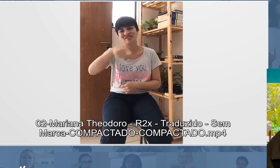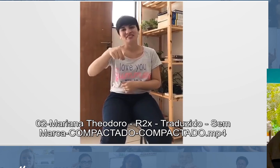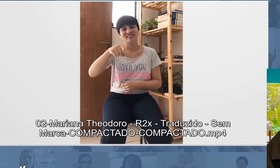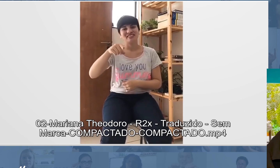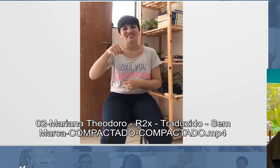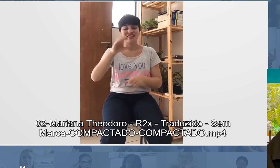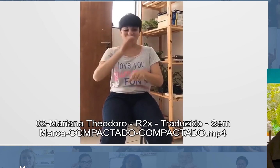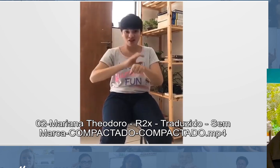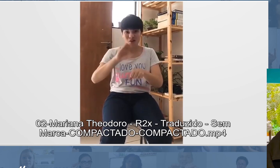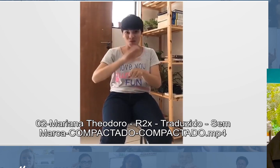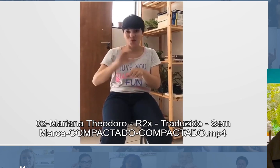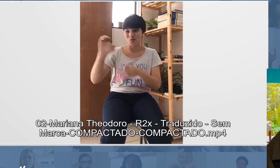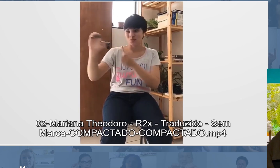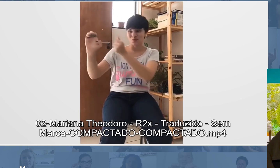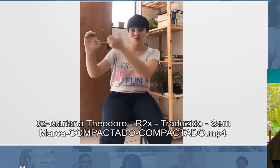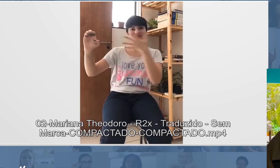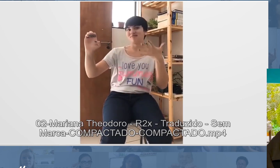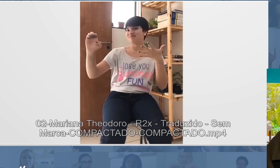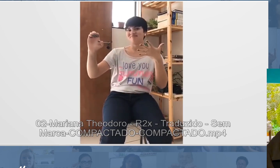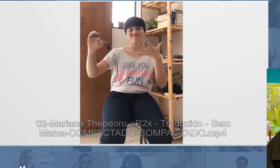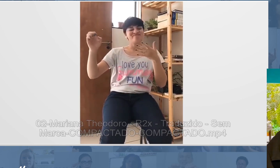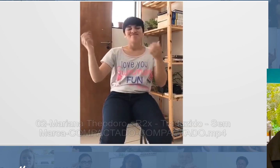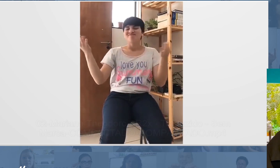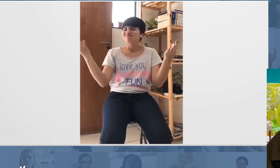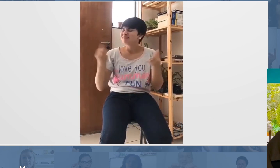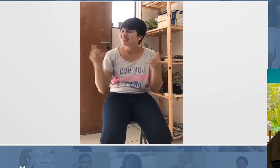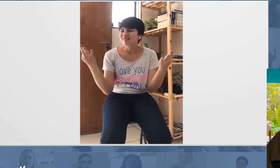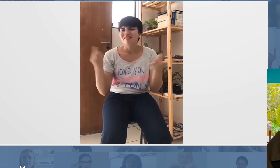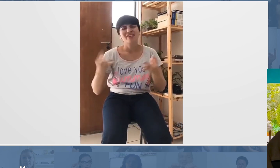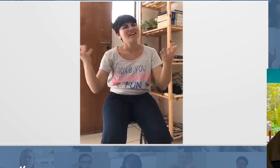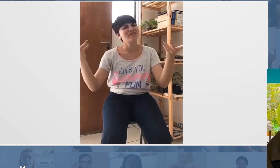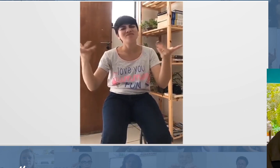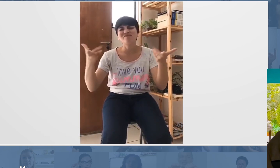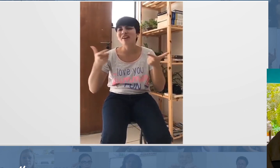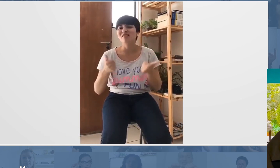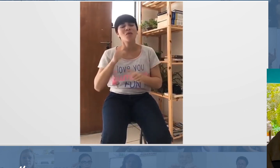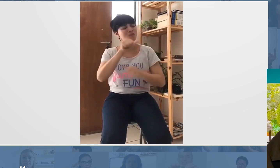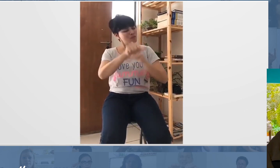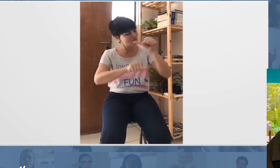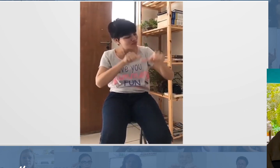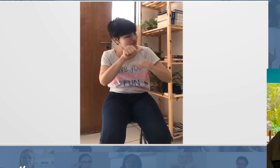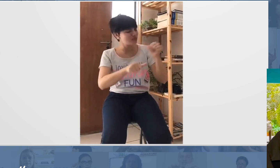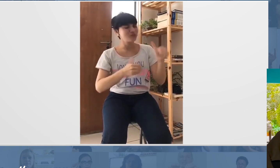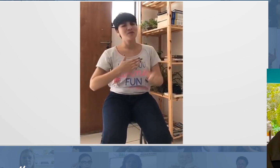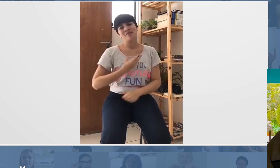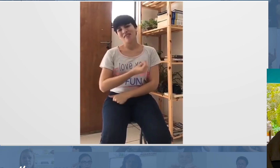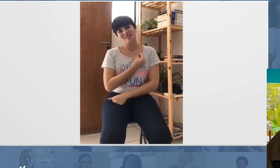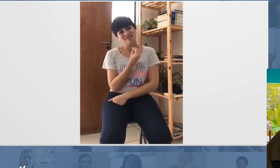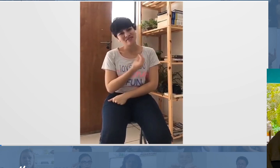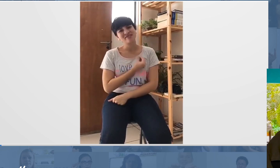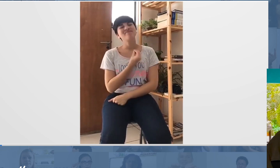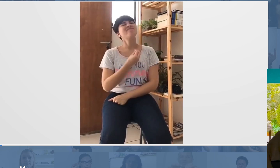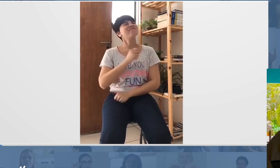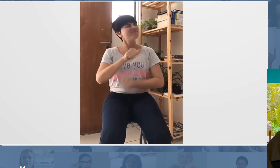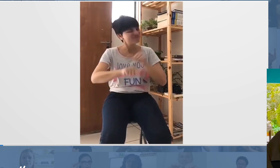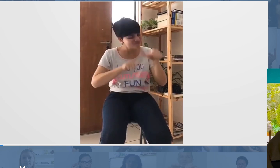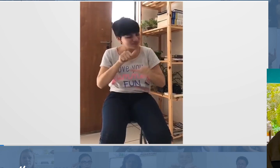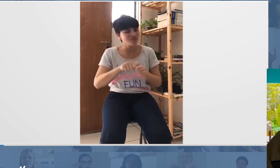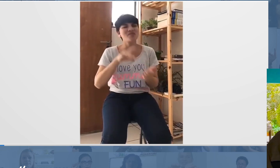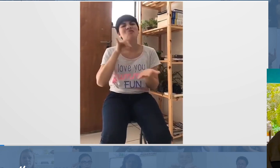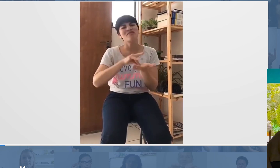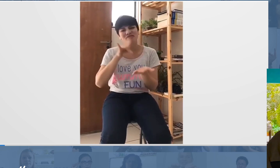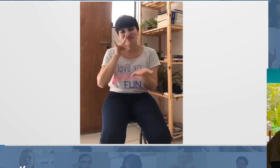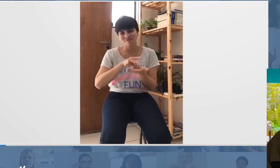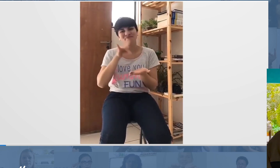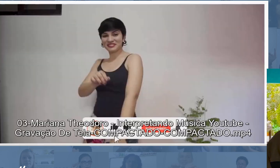aqui agradecendo a gente. Ao curso Fluente em Libras, vocês são perfeitos, maravilhosos, mudaram a minha vida